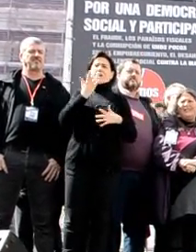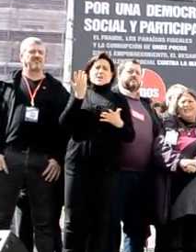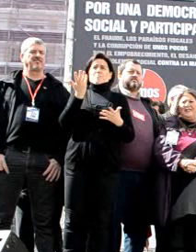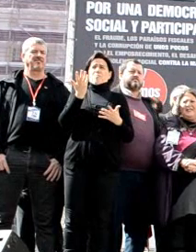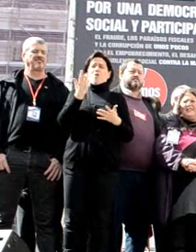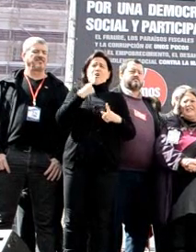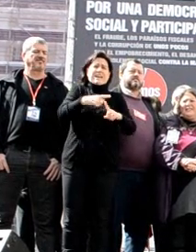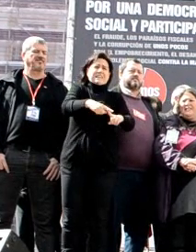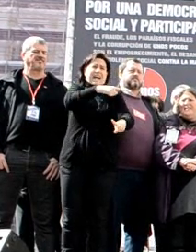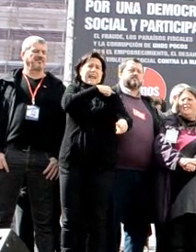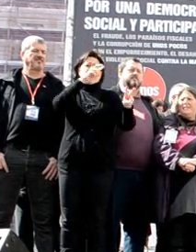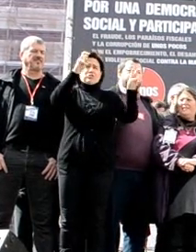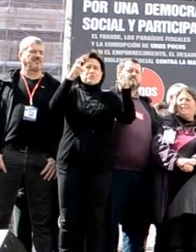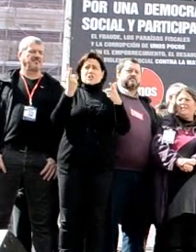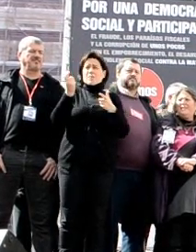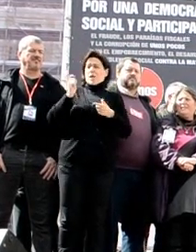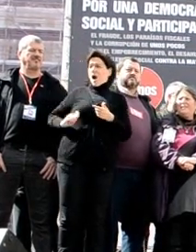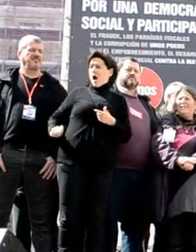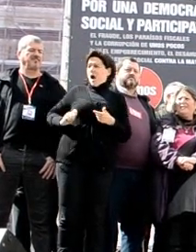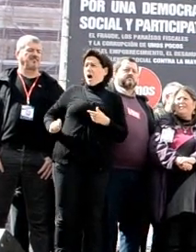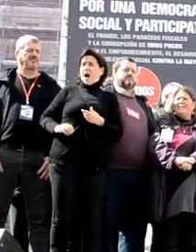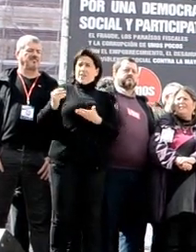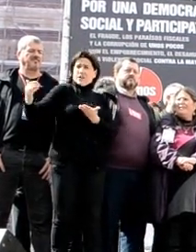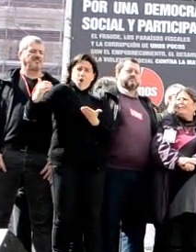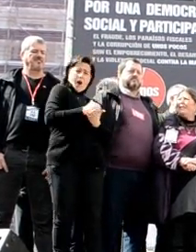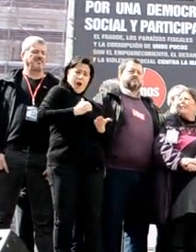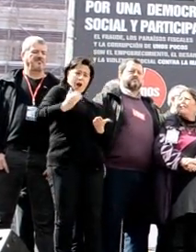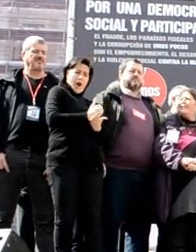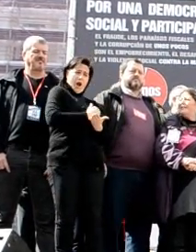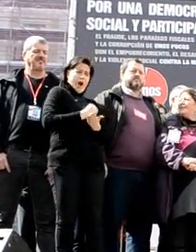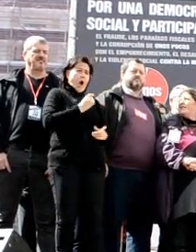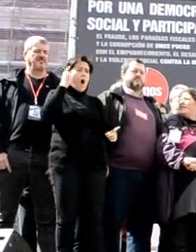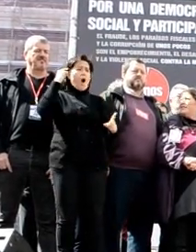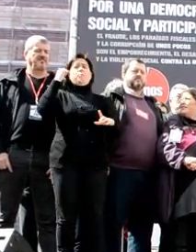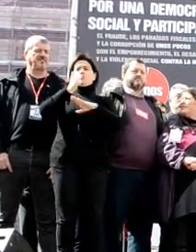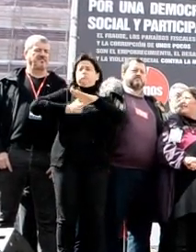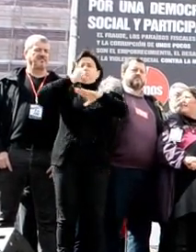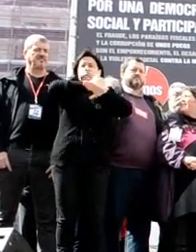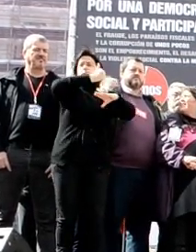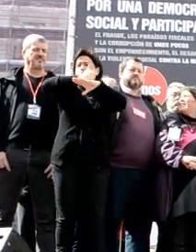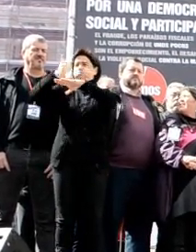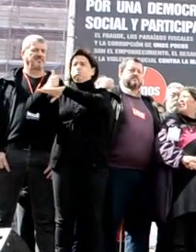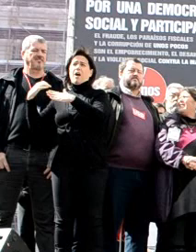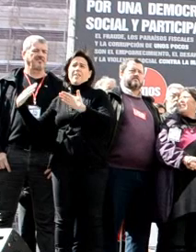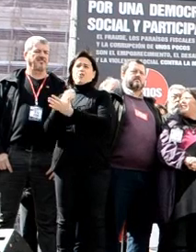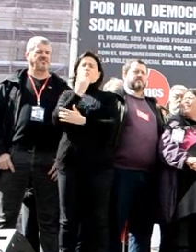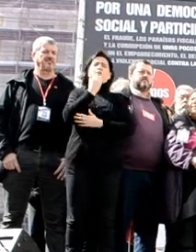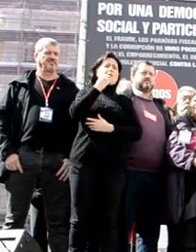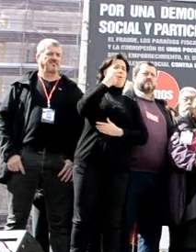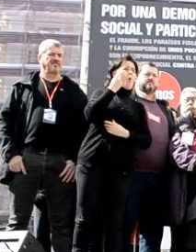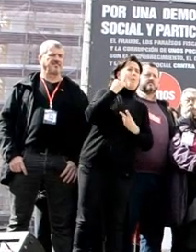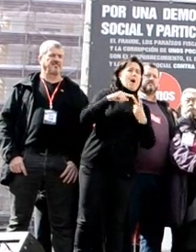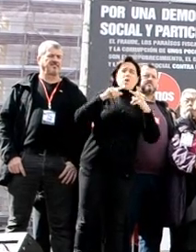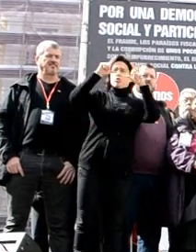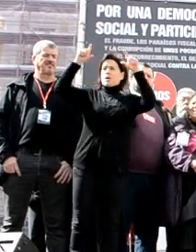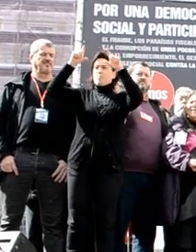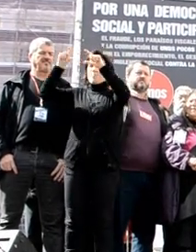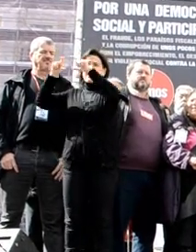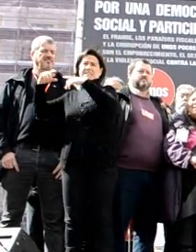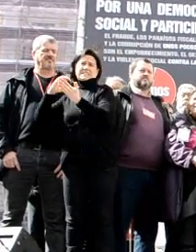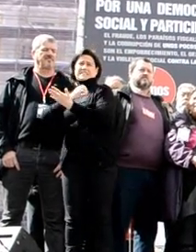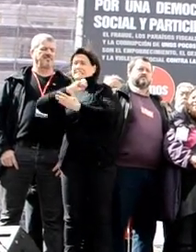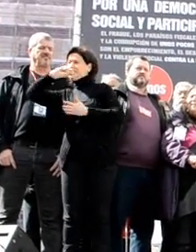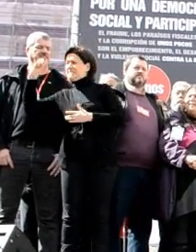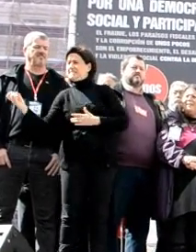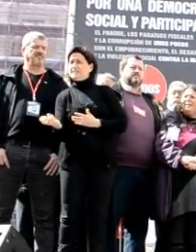pensiones multimillonarias que se han llevado altos ejecutivos de empresas, cajas y bancos, muchos de ellos responsables de